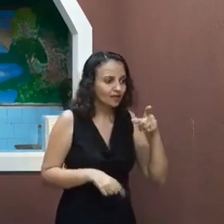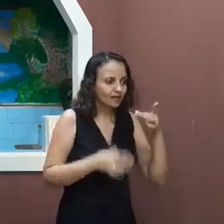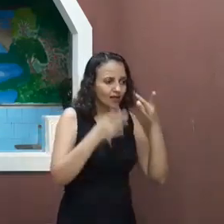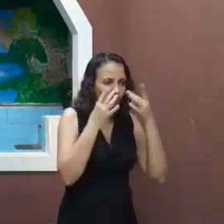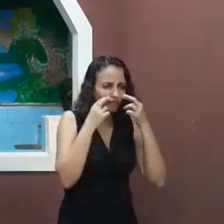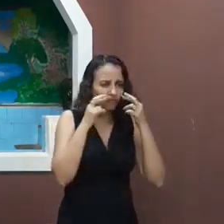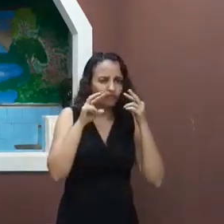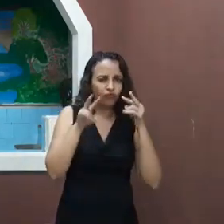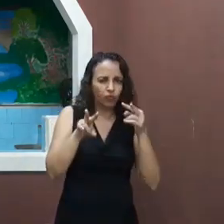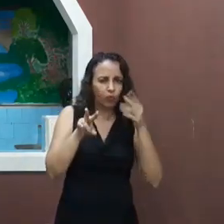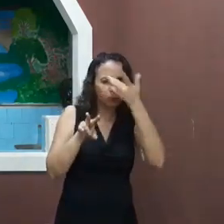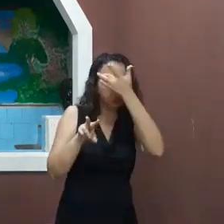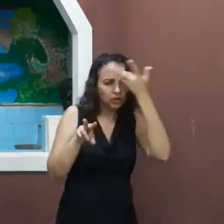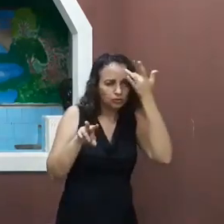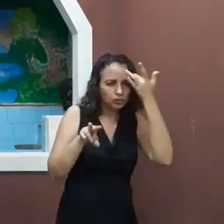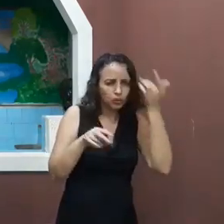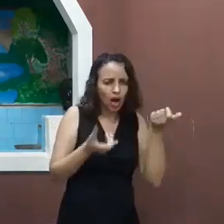boa obra.